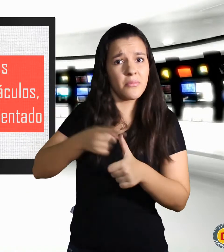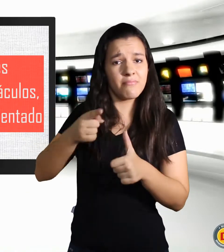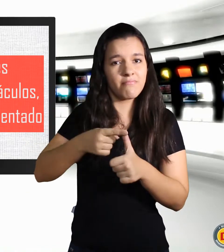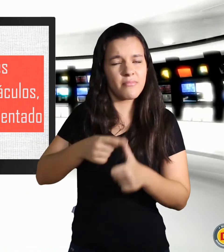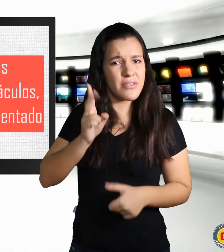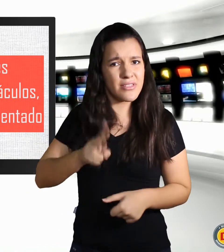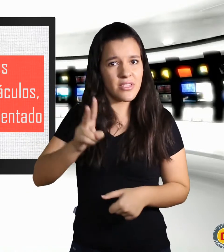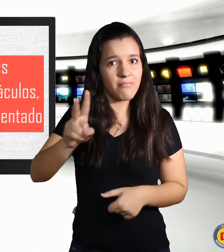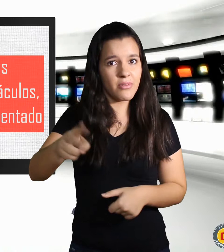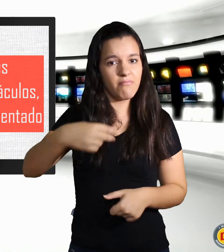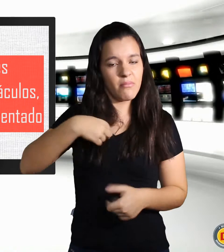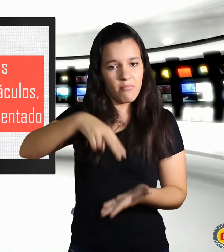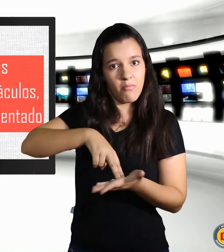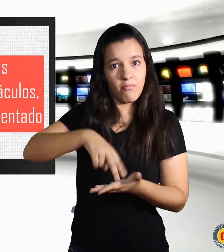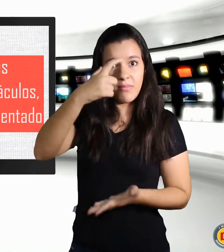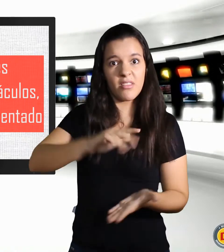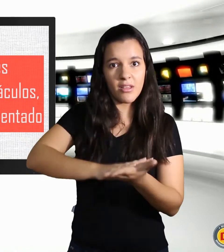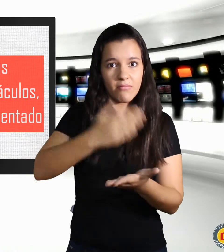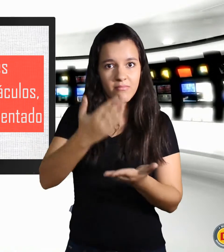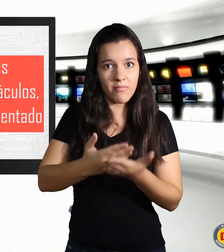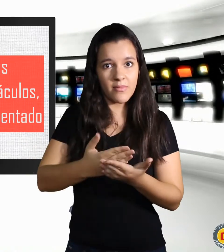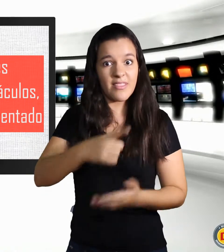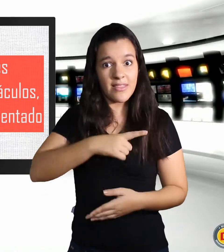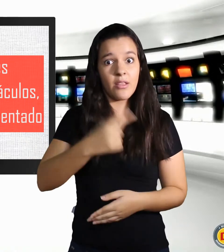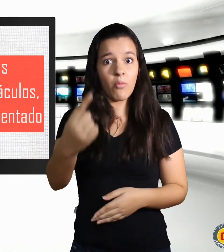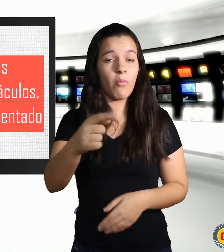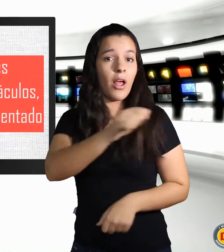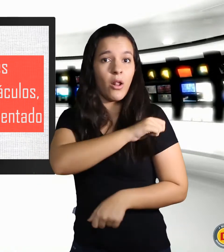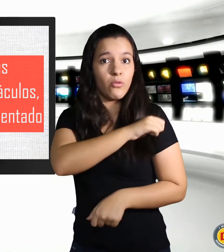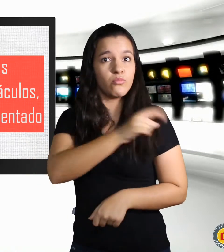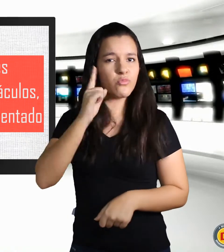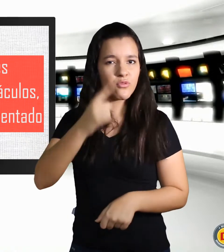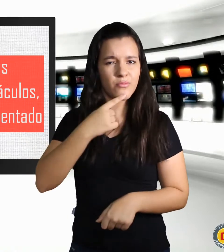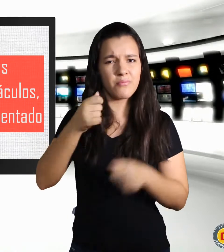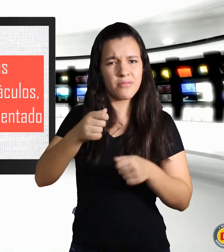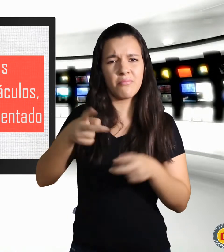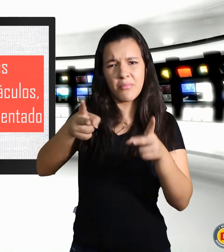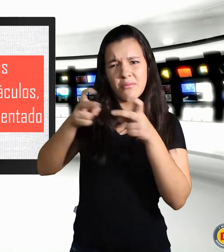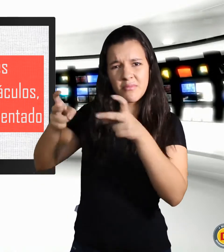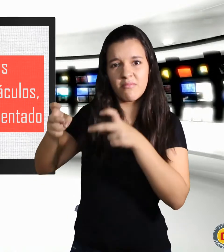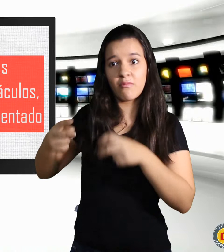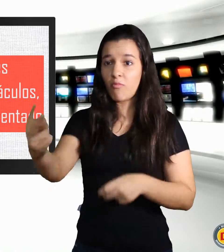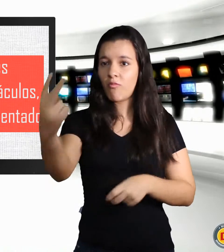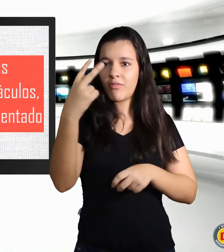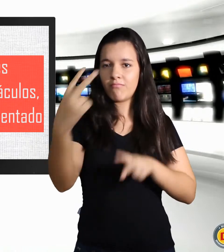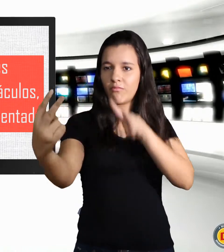A. Sempre que o TIOS for ocupar um lugar no ambiente em que tem alunos surdos, deve observar se esses conseguem vê-lo